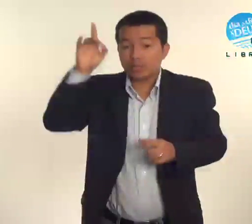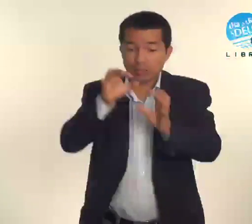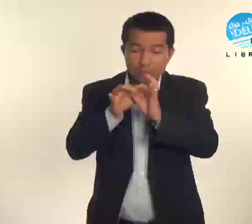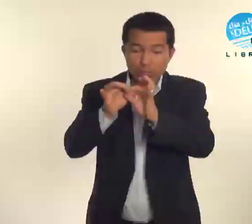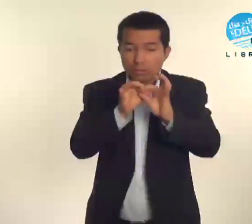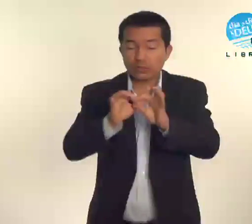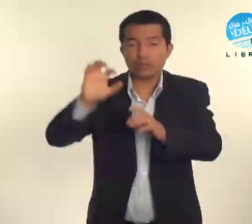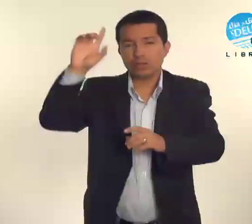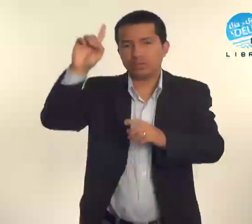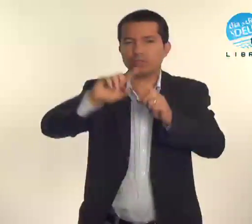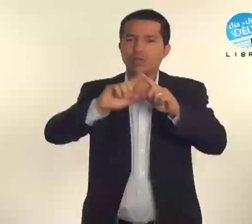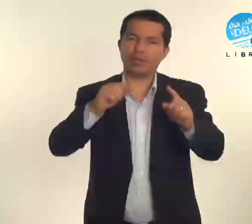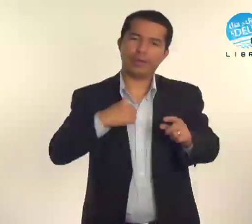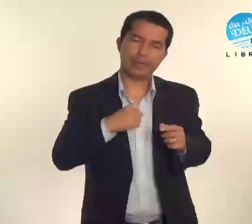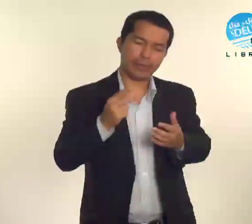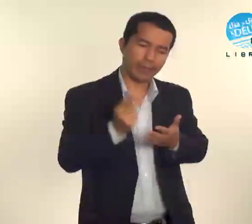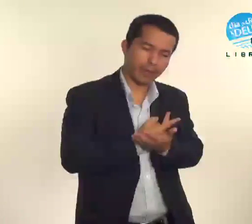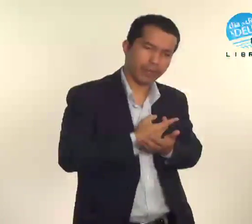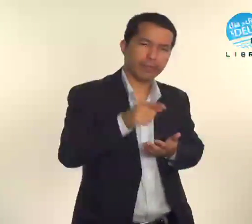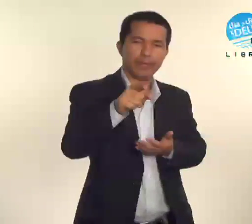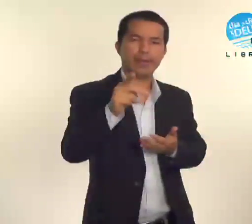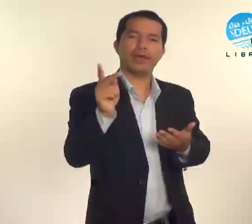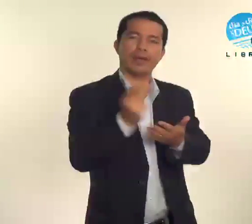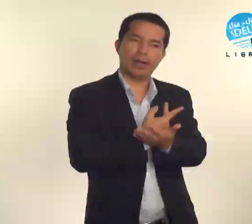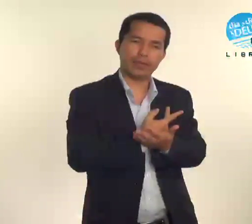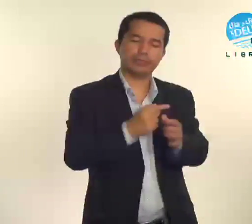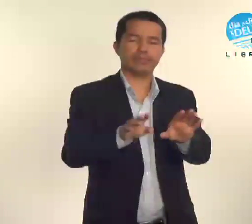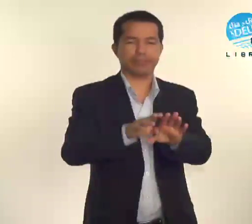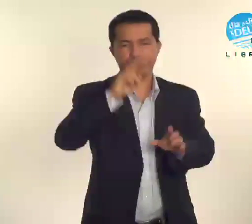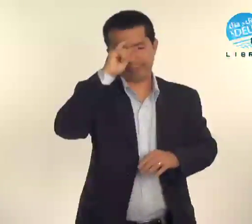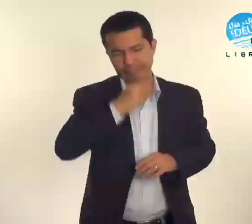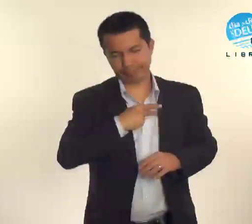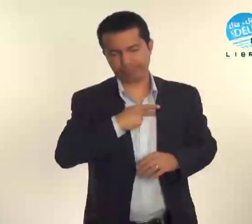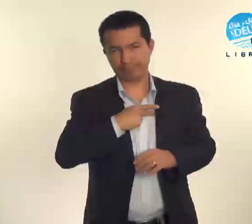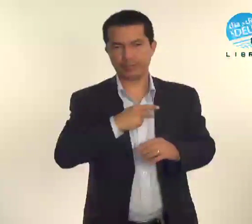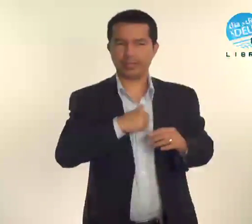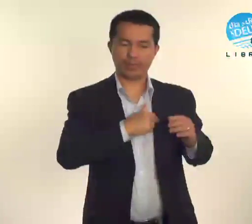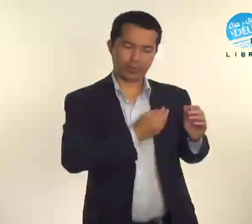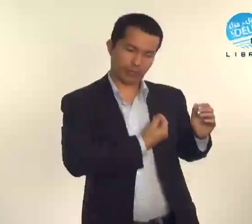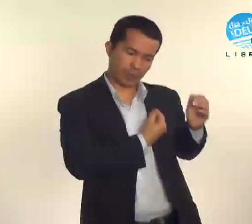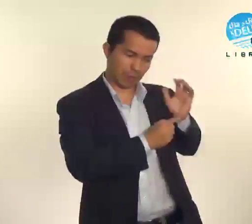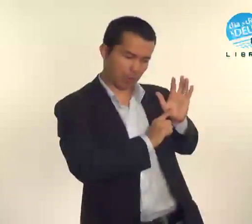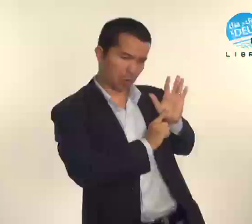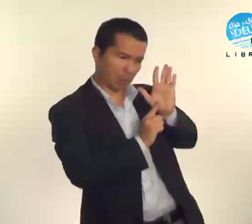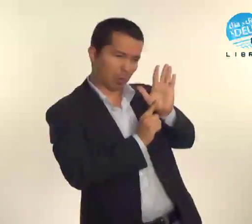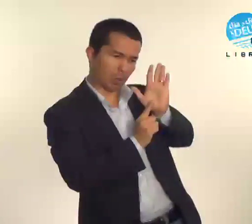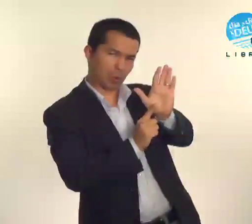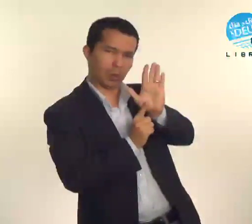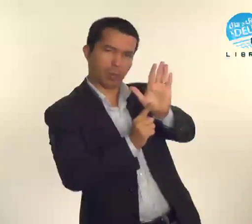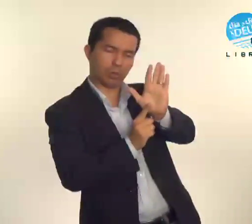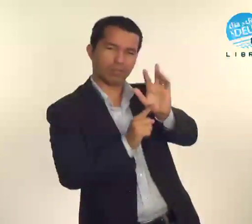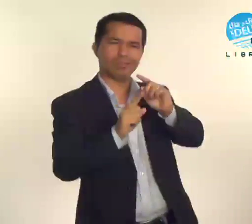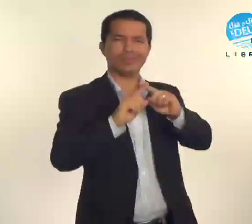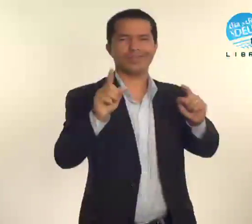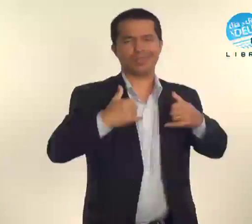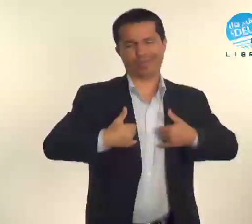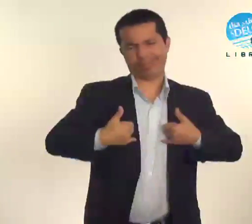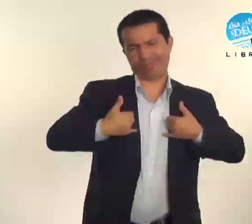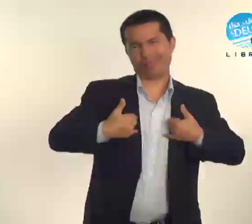o alvo. E eu e você, individualmente, erramos o alvo. Deus